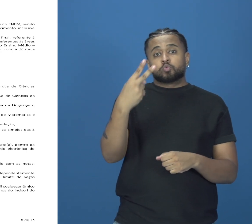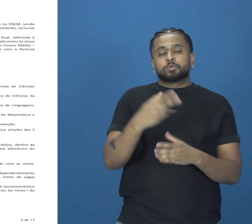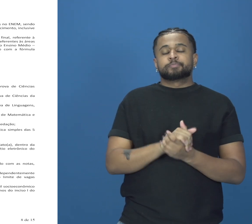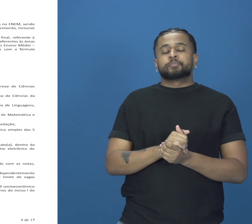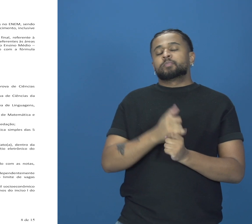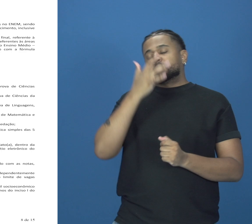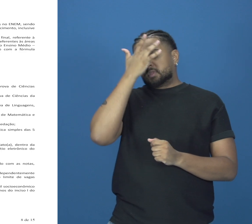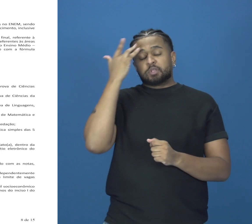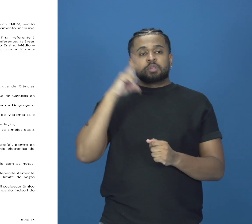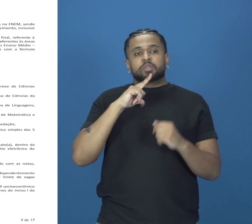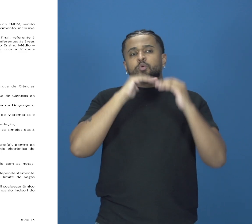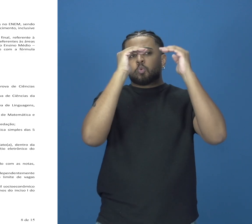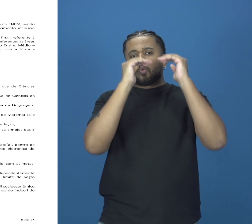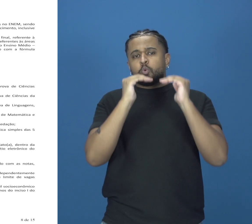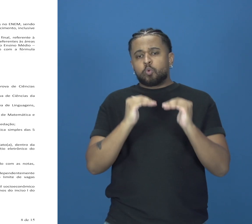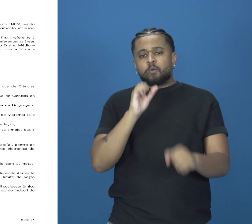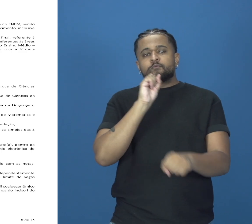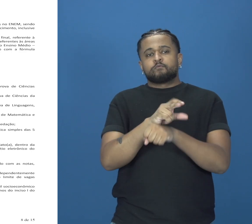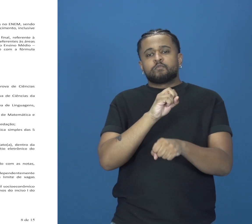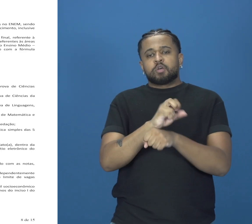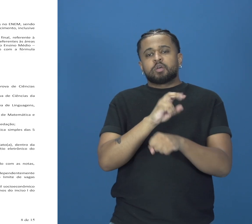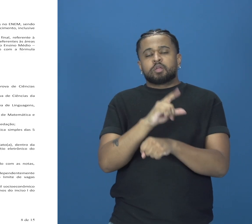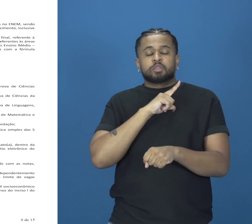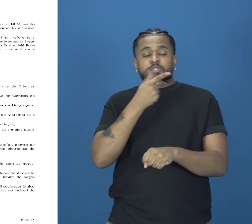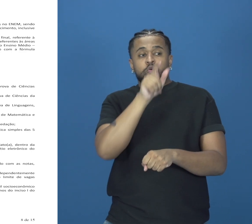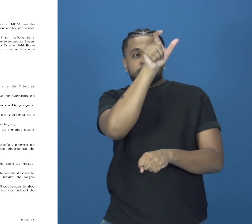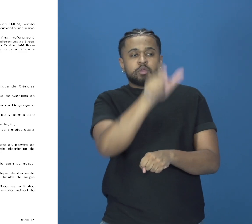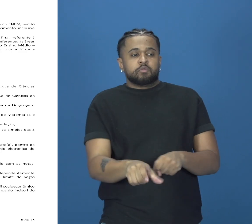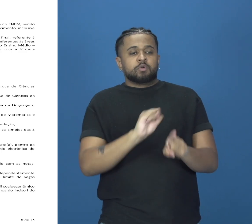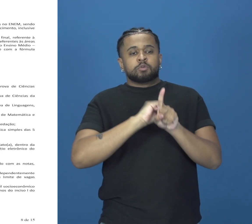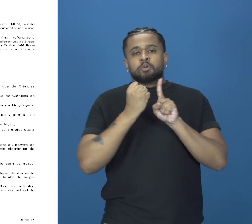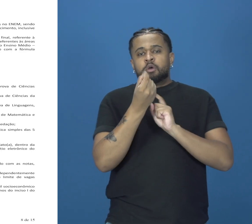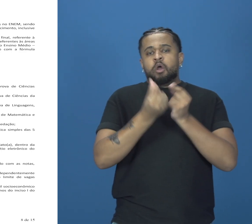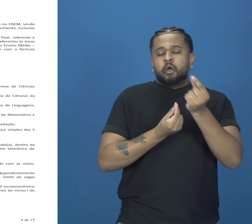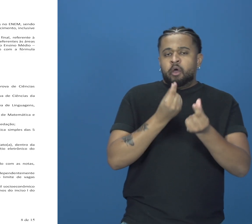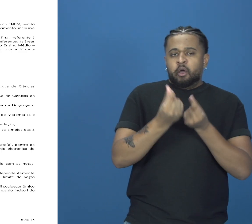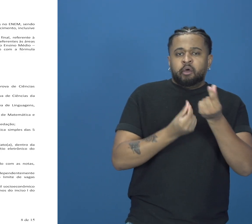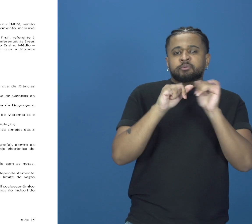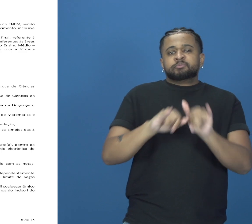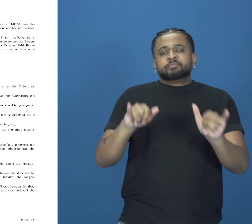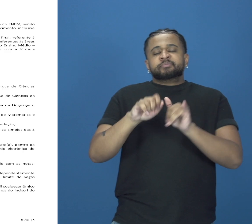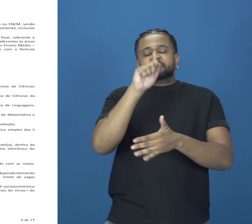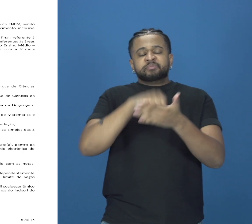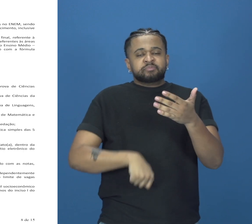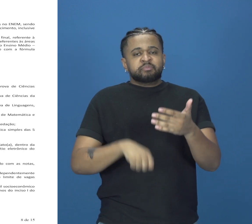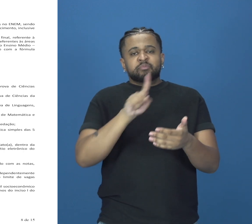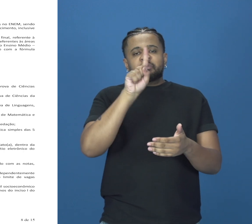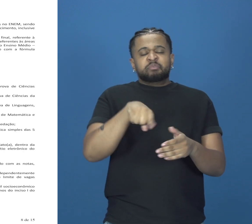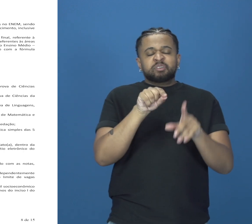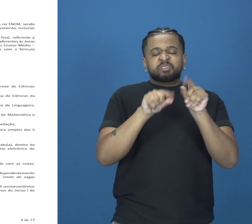7.4.2, aqueles que concorram às vagas reservadas conforme seu perfil socioeconômico informado em sua inscrição e não